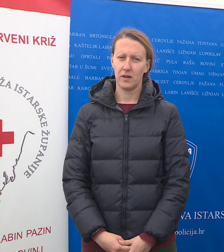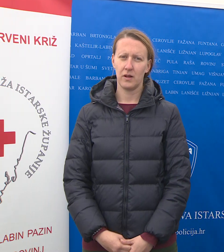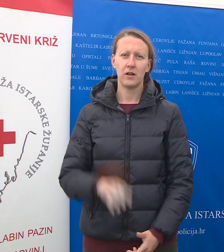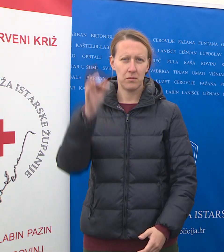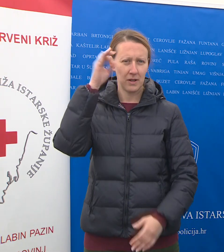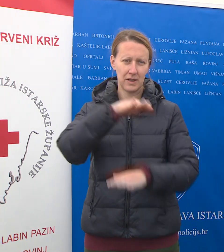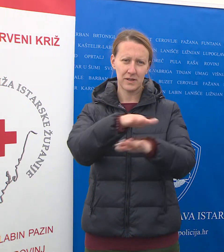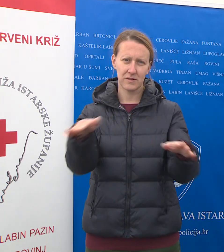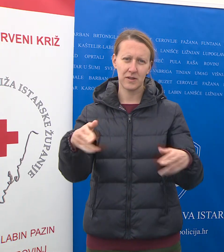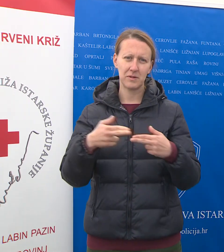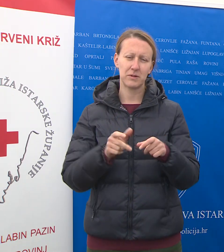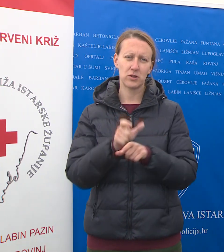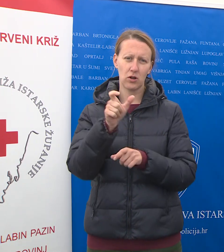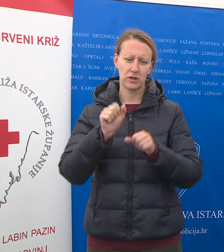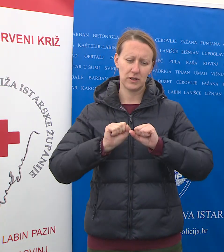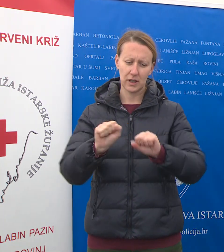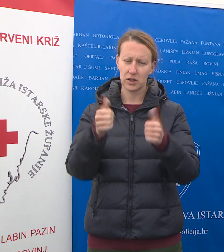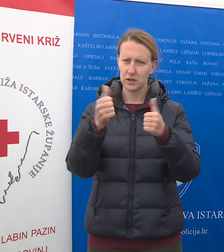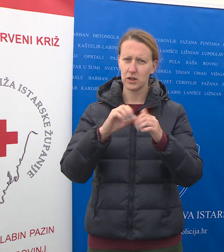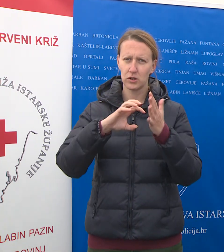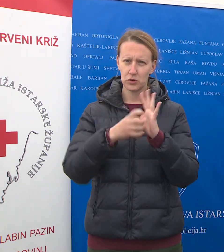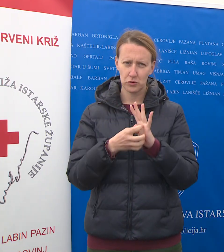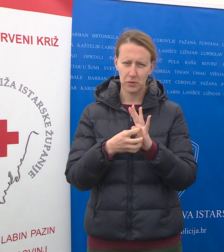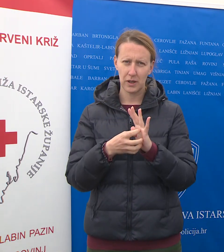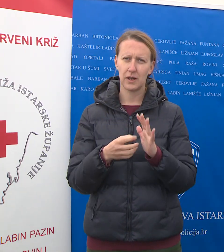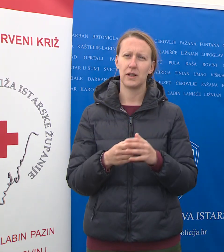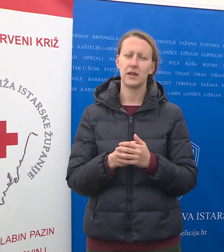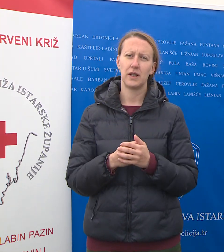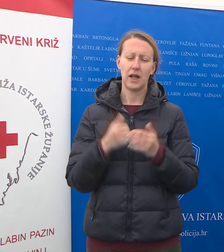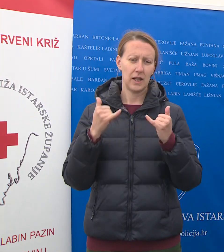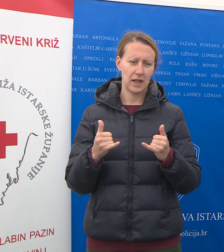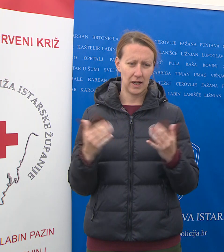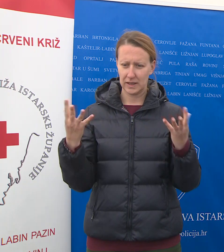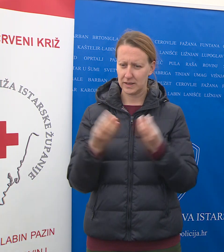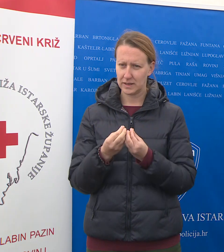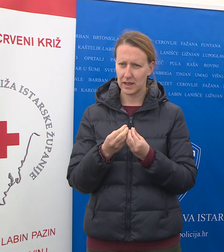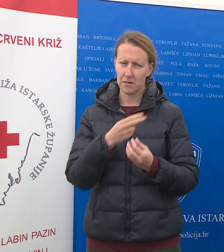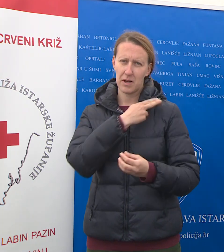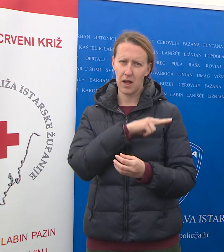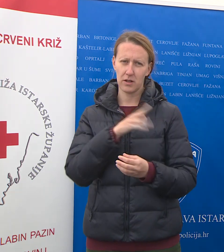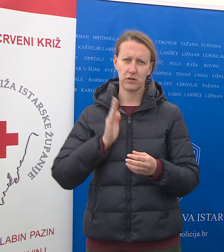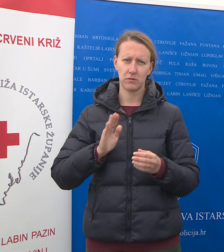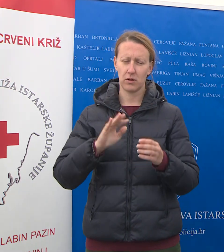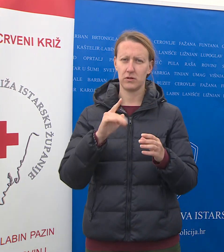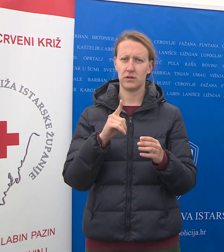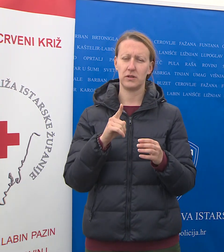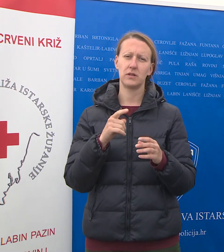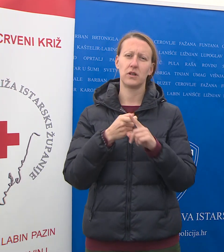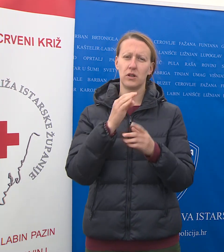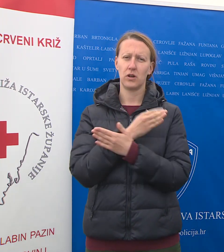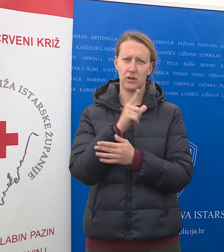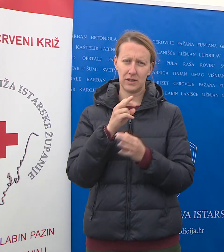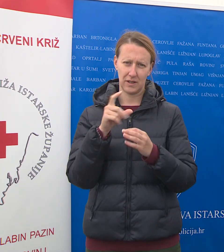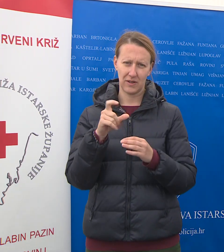Evo, dobar dan svima ispred stožera civilne zaštite Istarske županije. Danas su s nama načelnik stožera gospodin